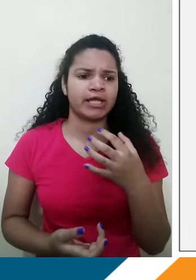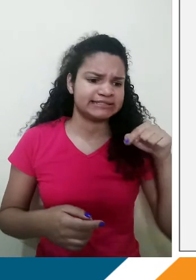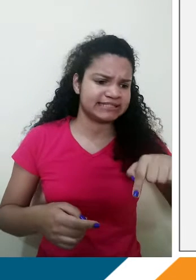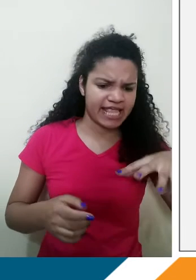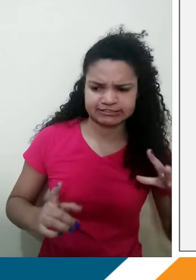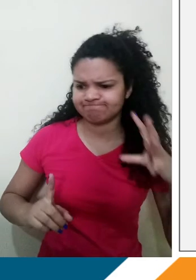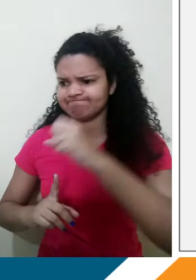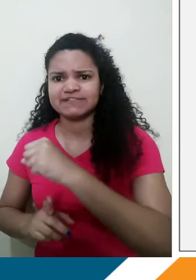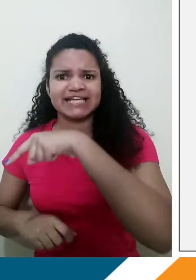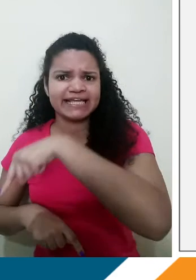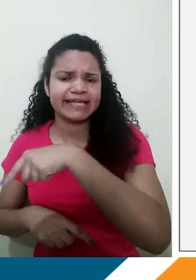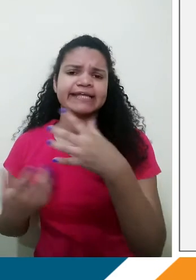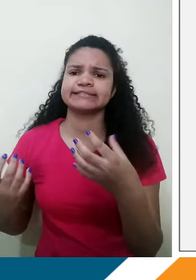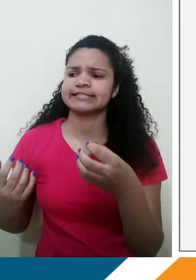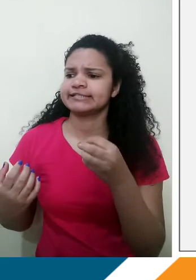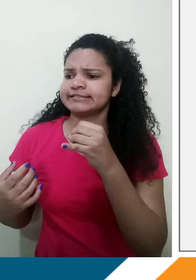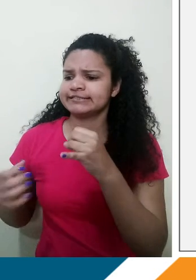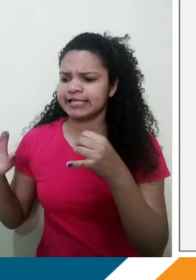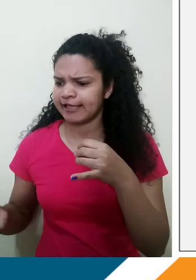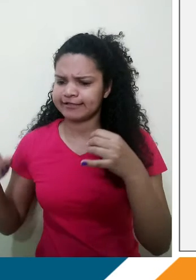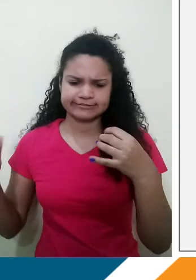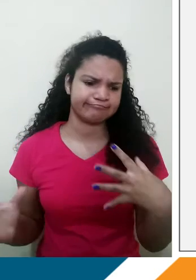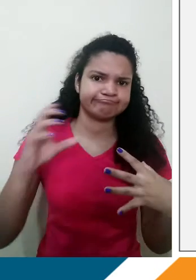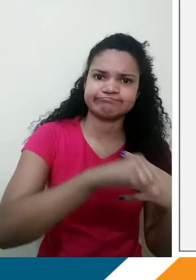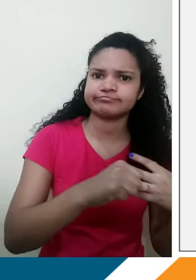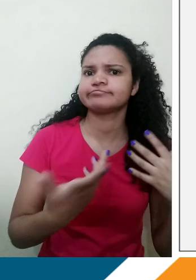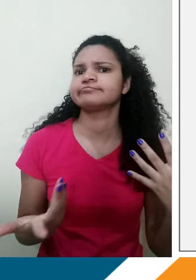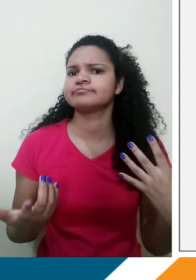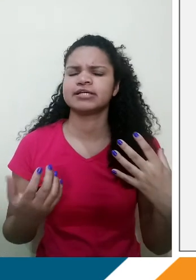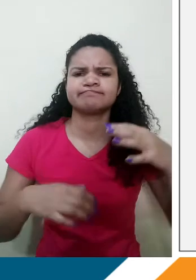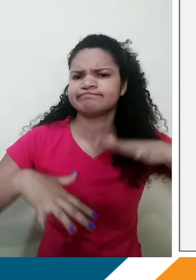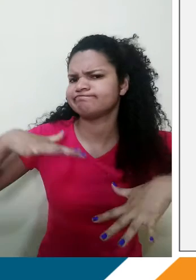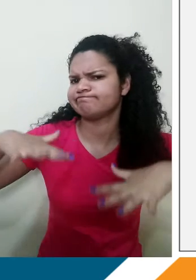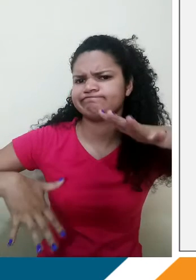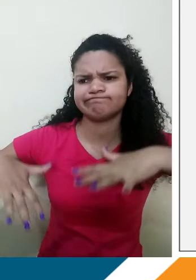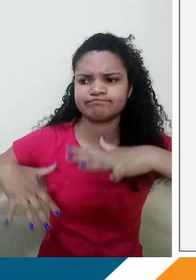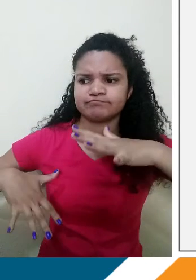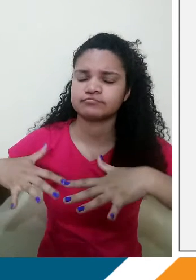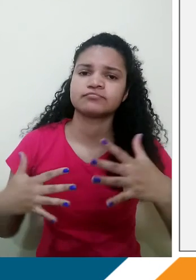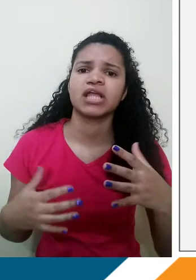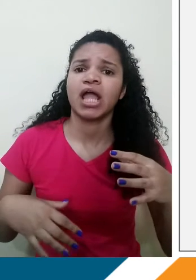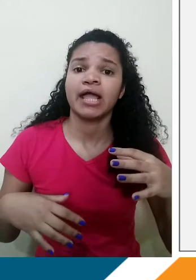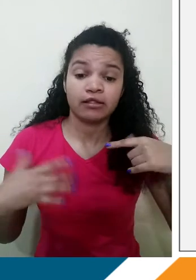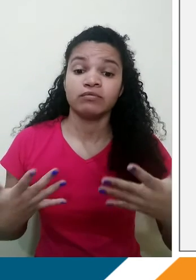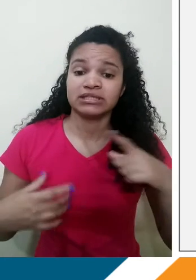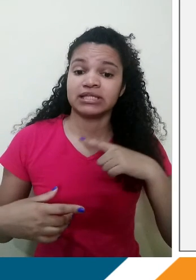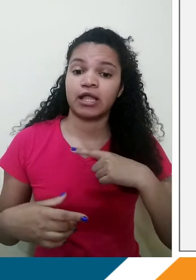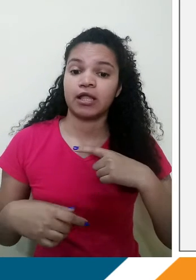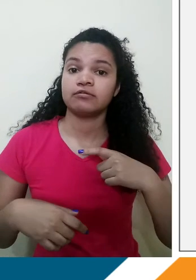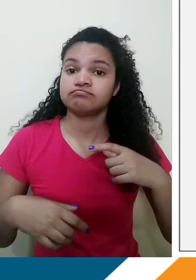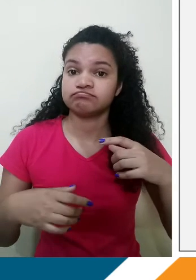cujas adaptações façam pressão de seleção para a evolução de um grupo que está associado ecologicamente com